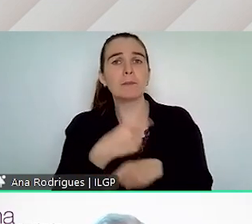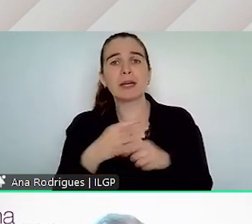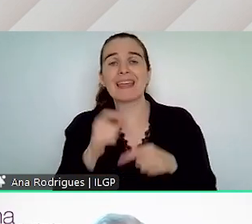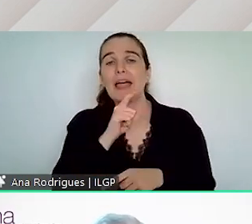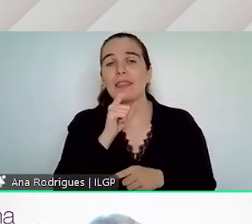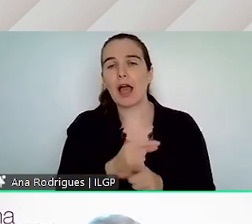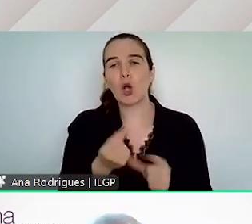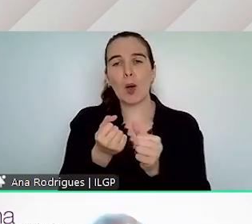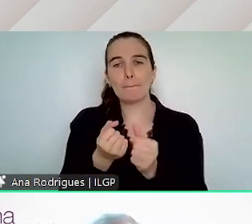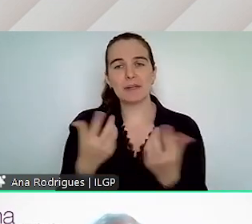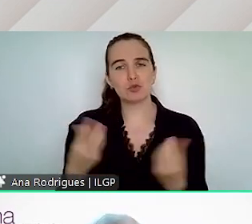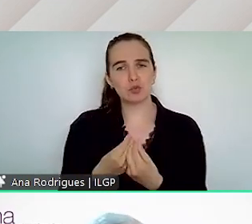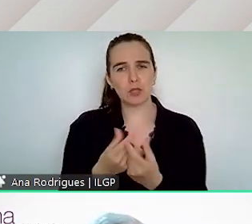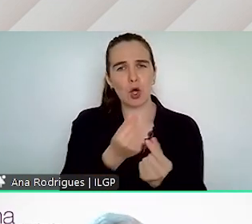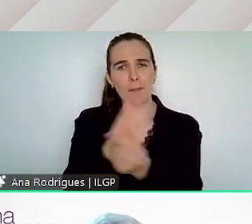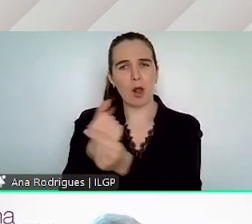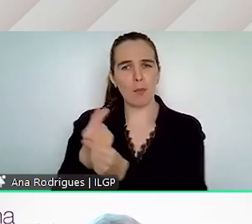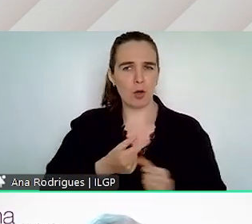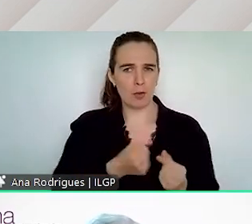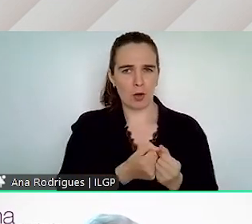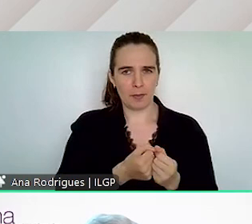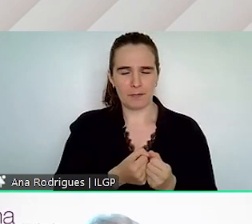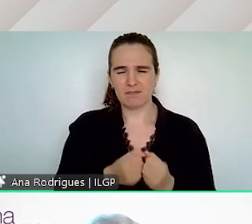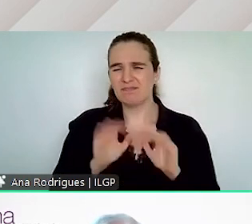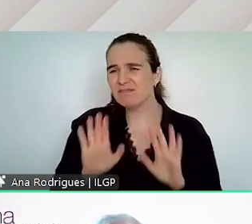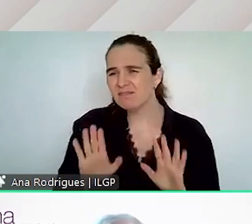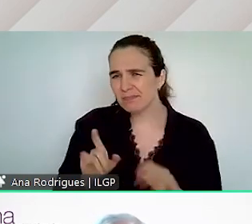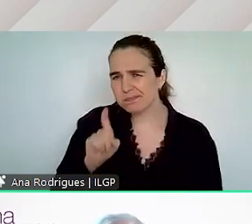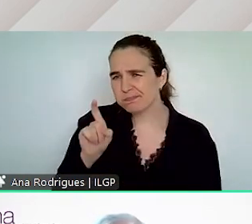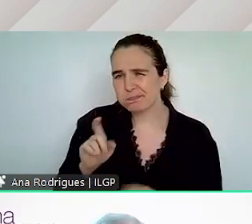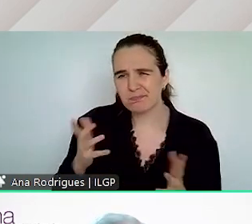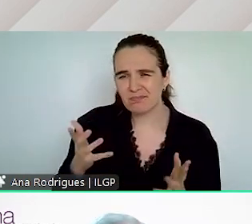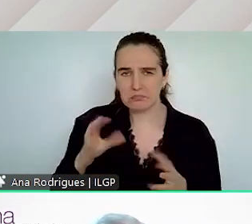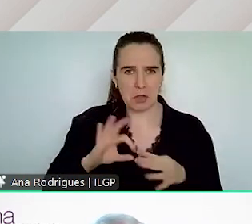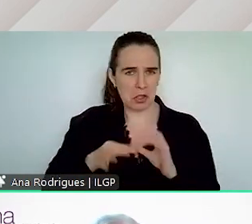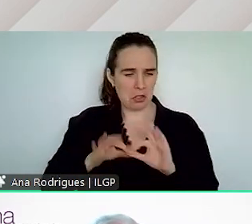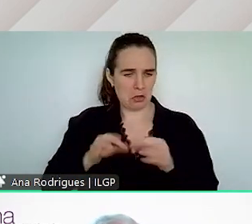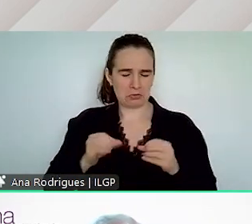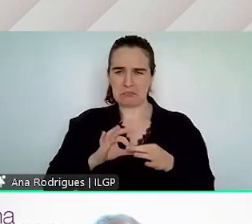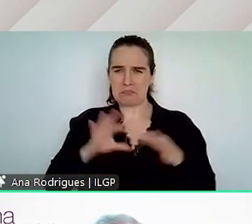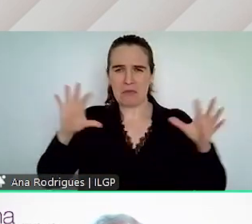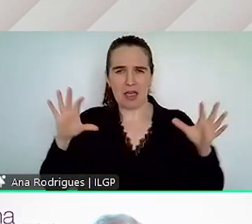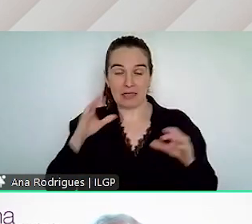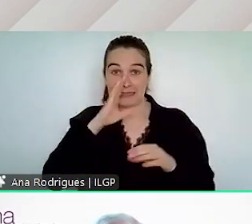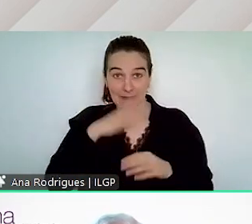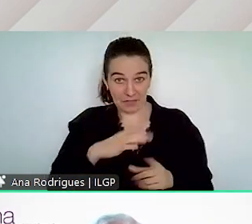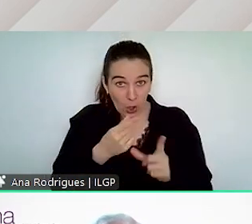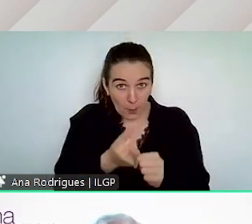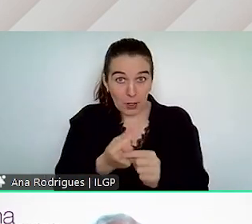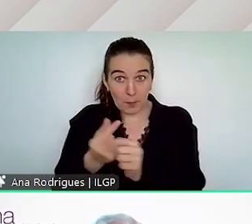conjuntas, o que não faz qualquer sentido. Porque toda a ideia de aquisições conjuntas